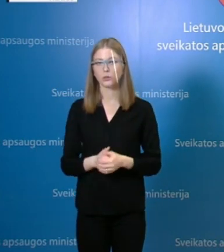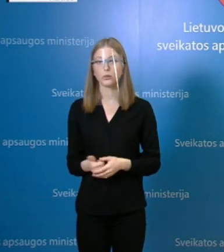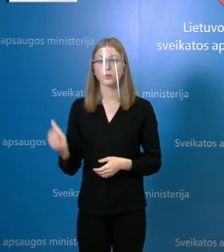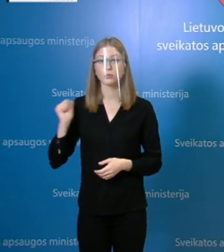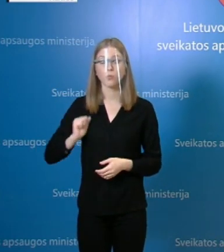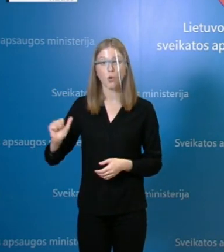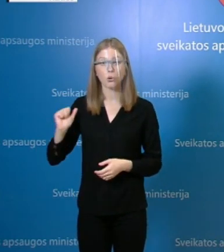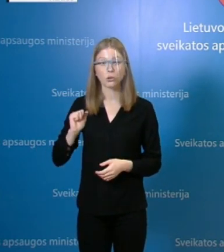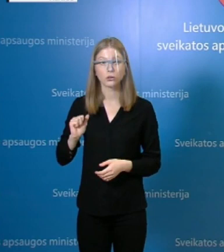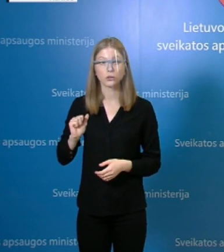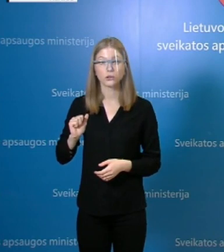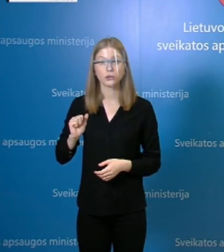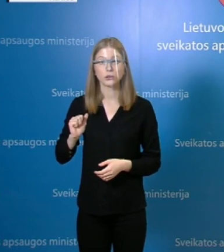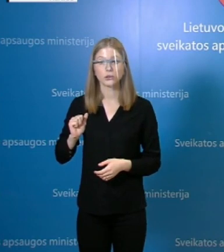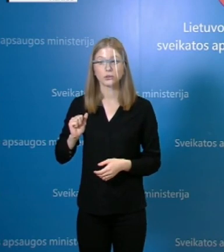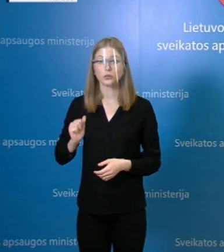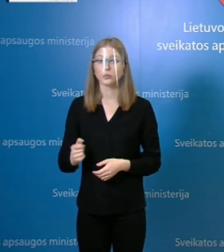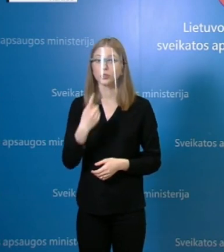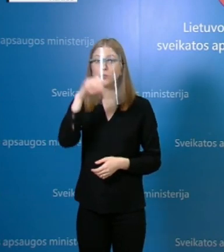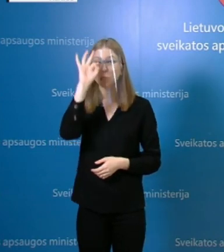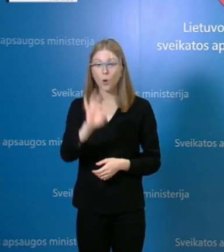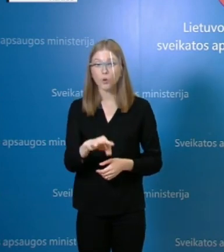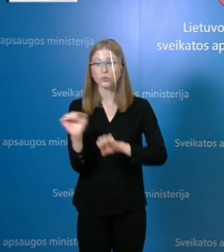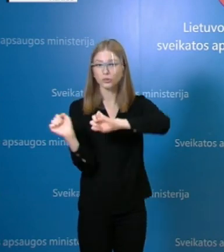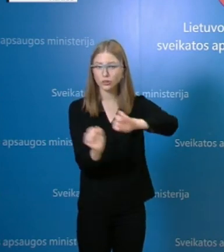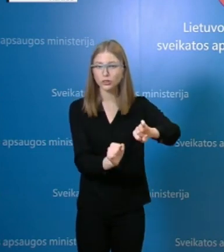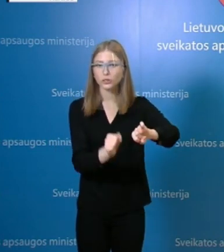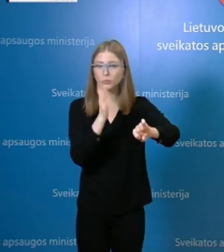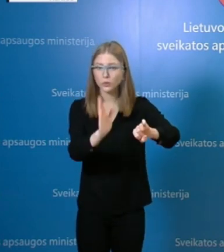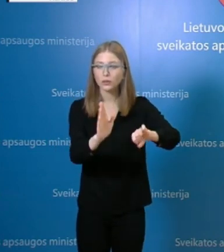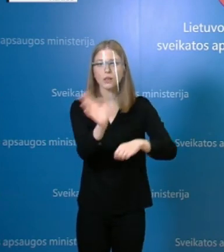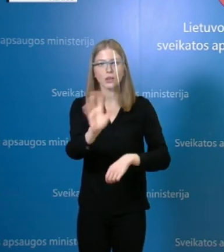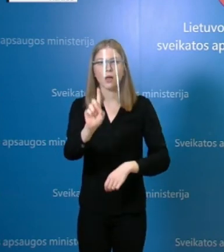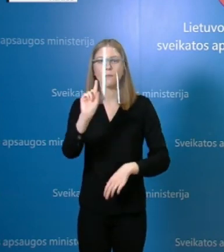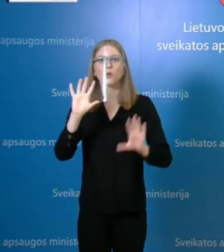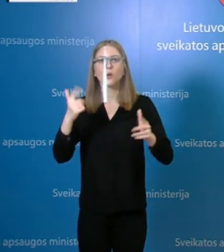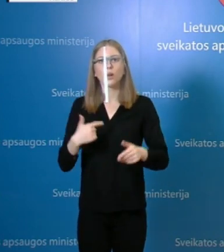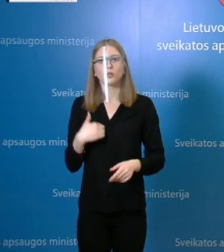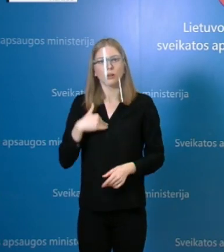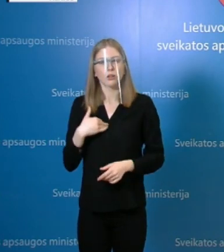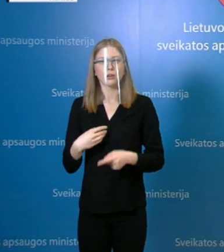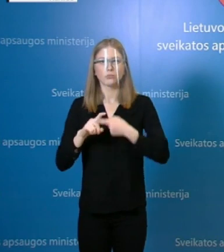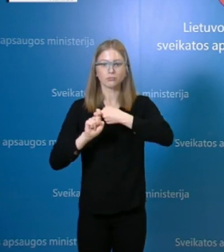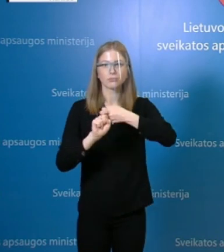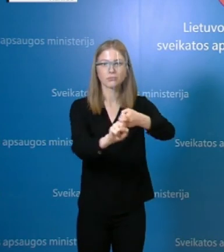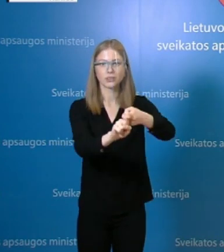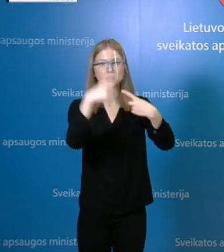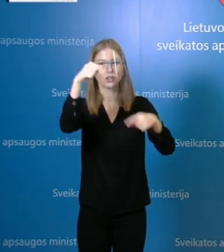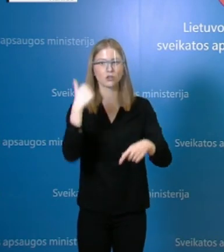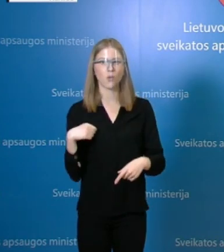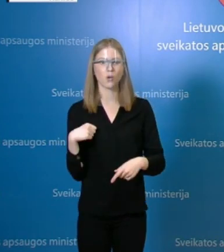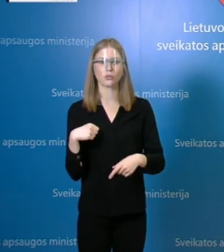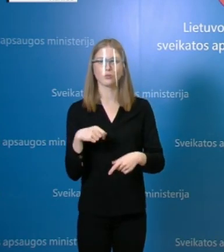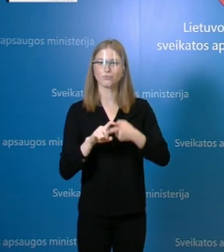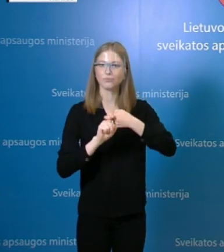žmogaus neapsaugo užsikrėtimo, bet padeda apsaugoti kitus nuo užkrėtimo tiesiog, nes mes nežinodami,